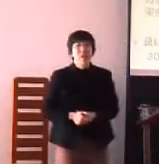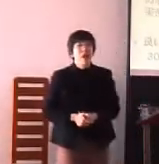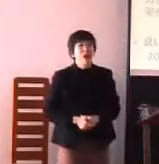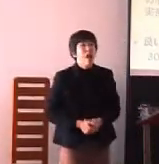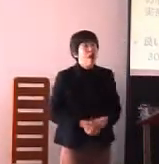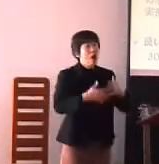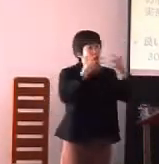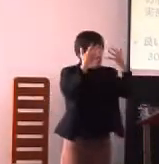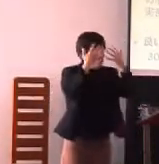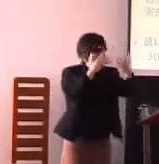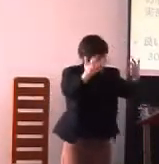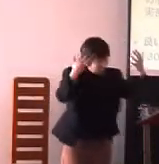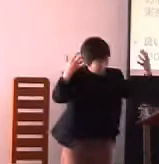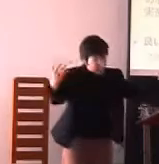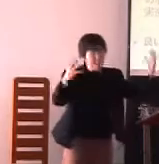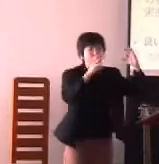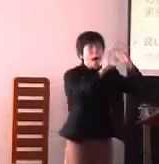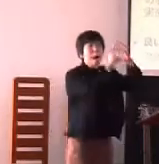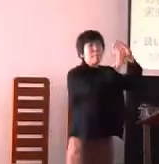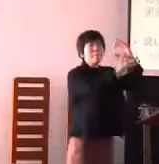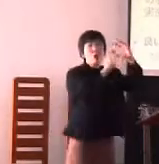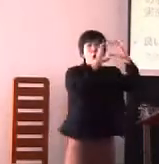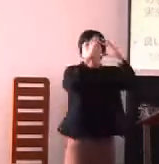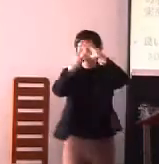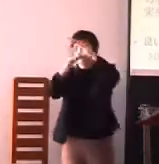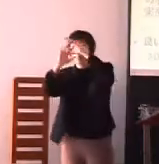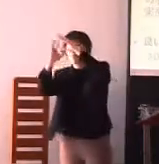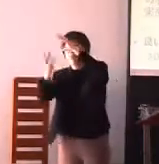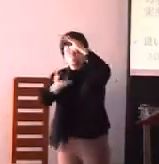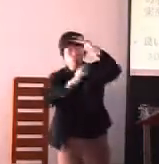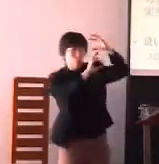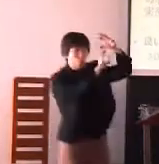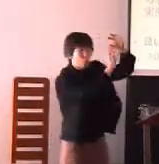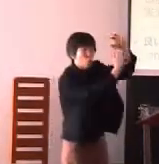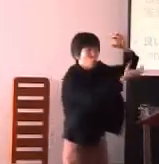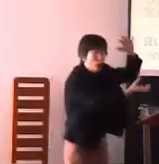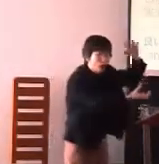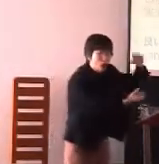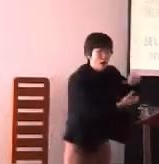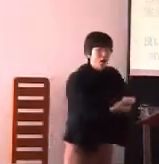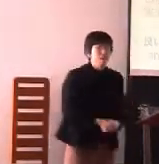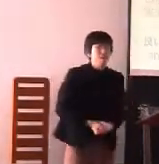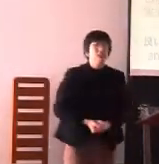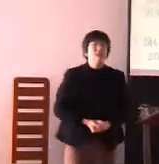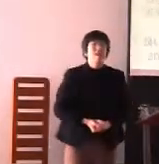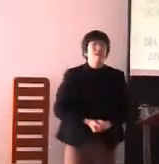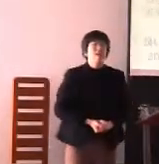神様との御言葉によって豊かに御霊の身を